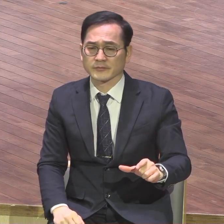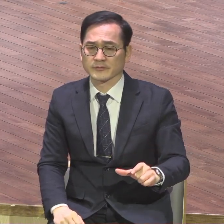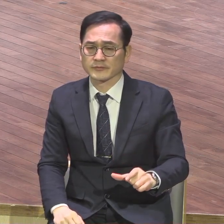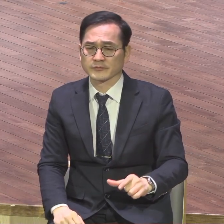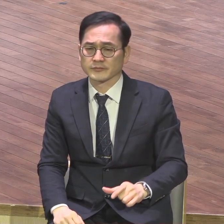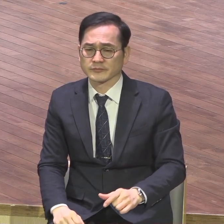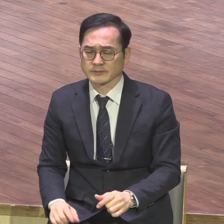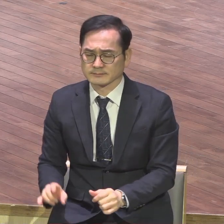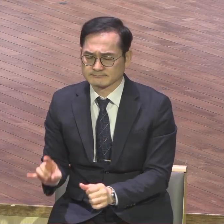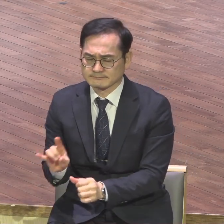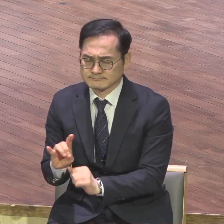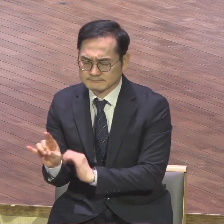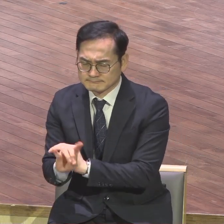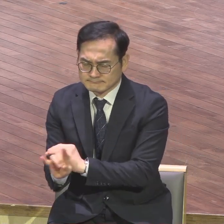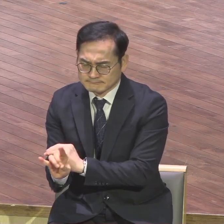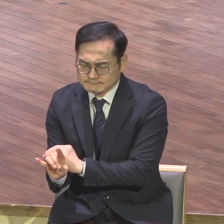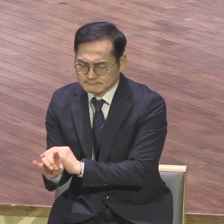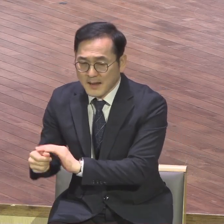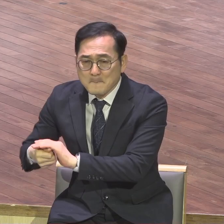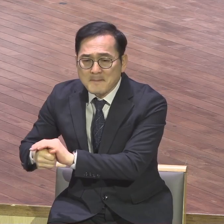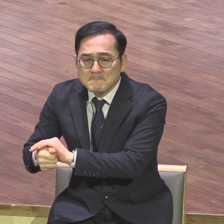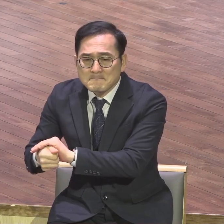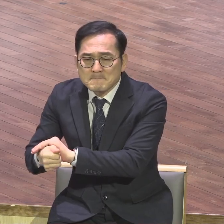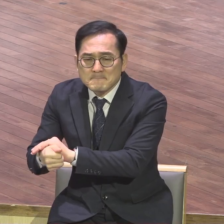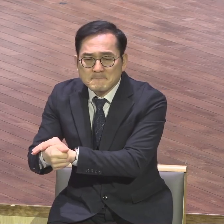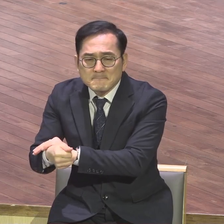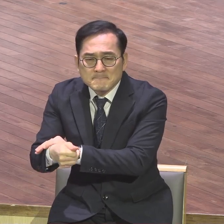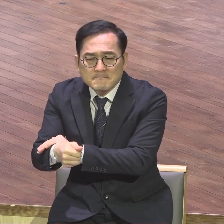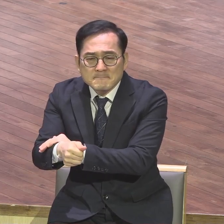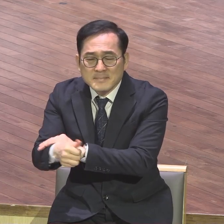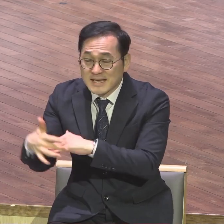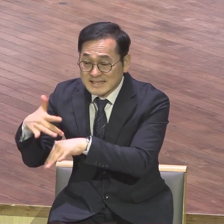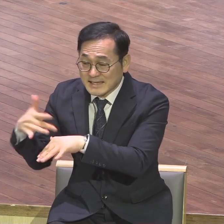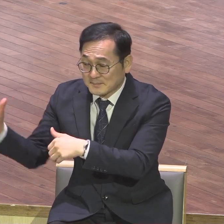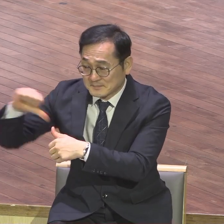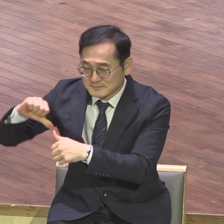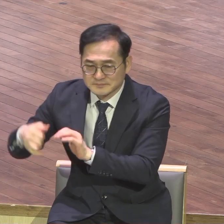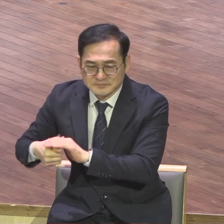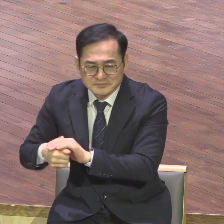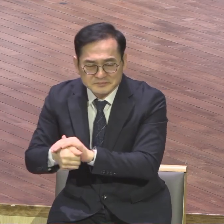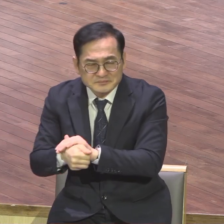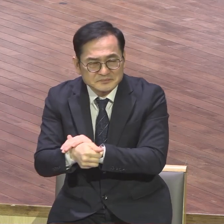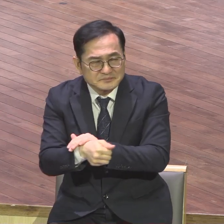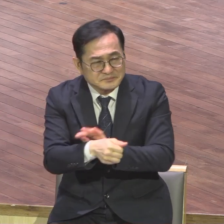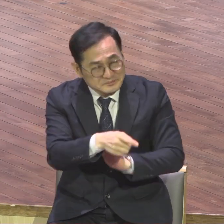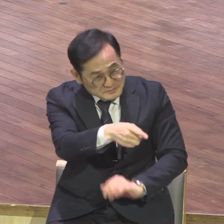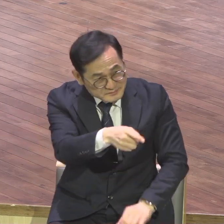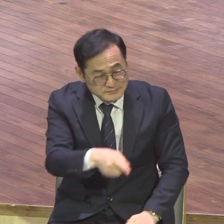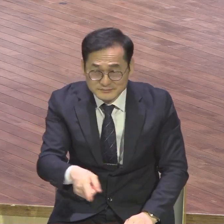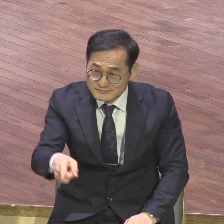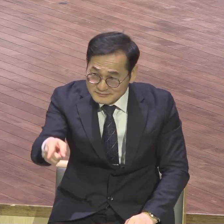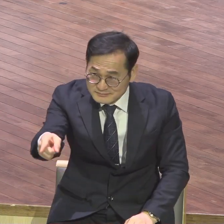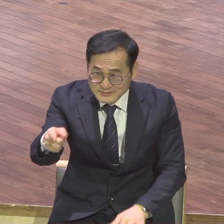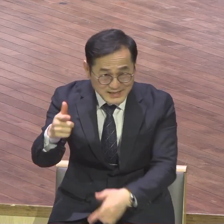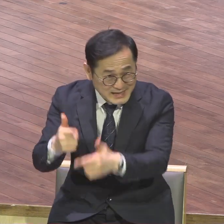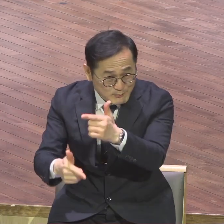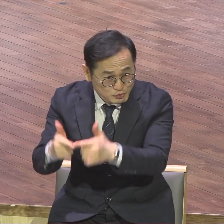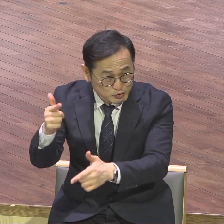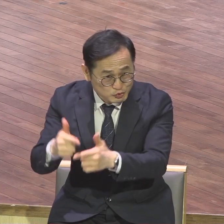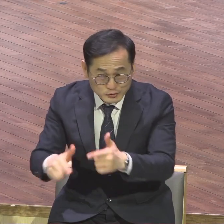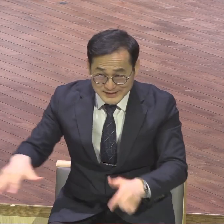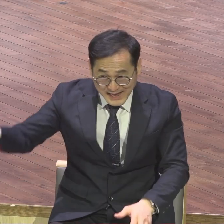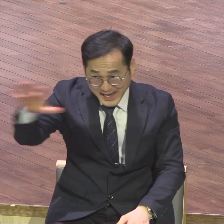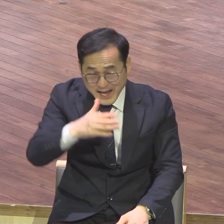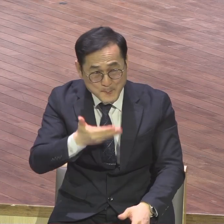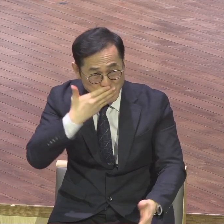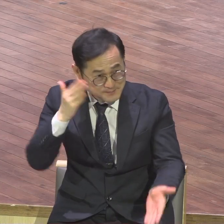가장 간교한 이 뱀을 통해서 사단은 이렇게 접근합니다. 하나님이 참으로 너에게 동산 모든 나무의